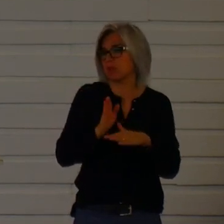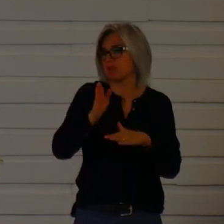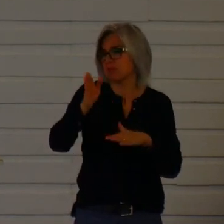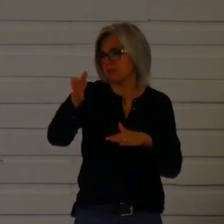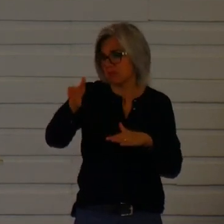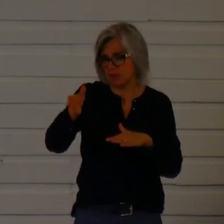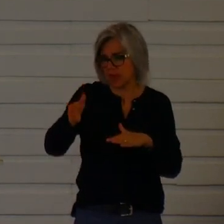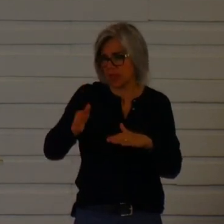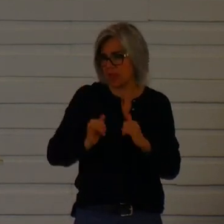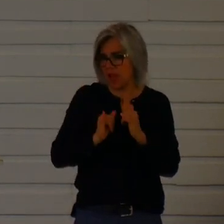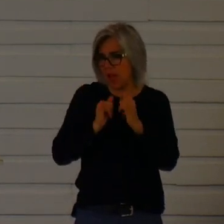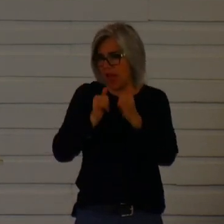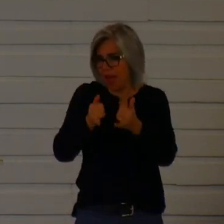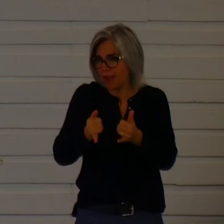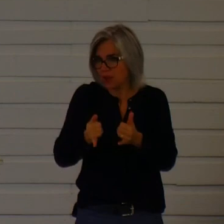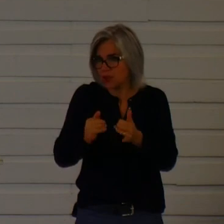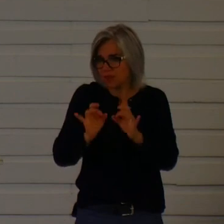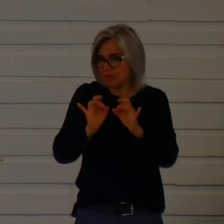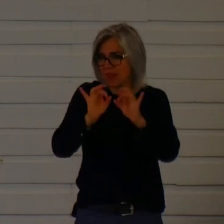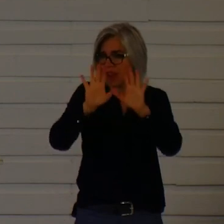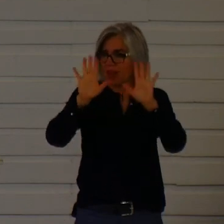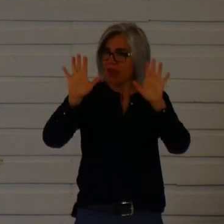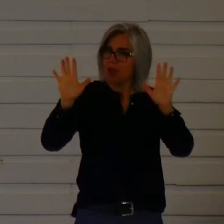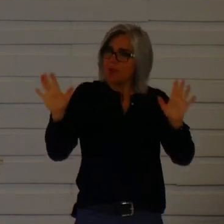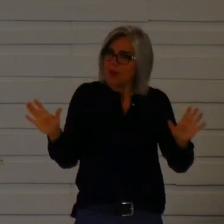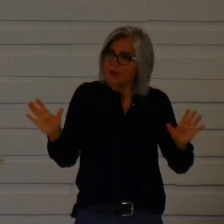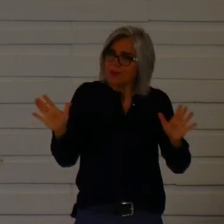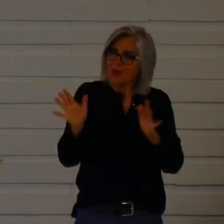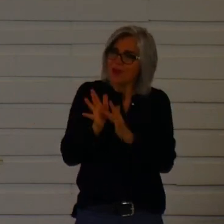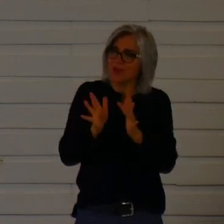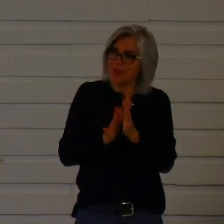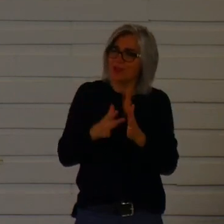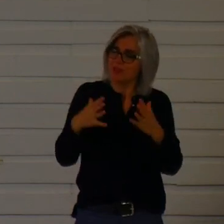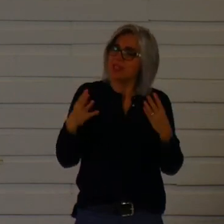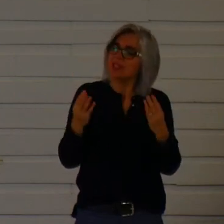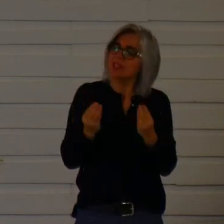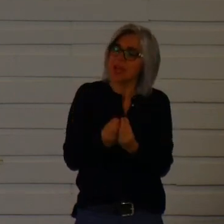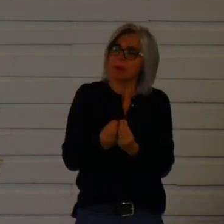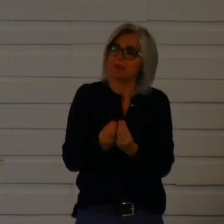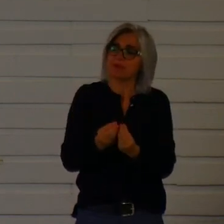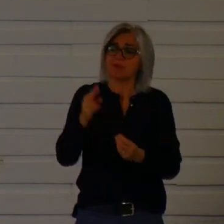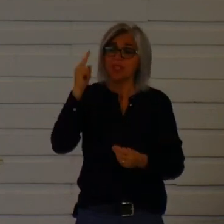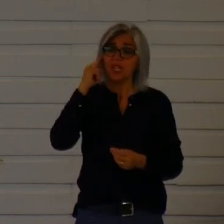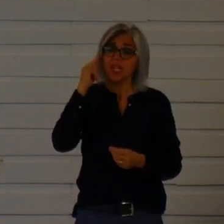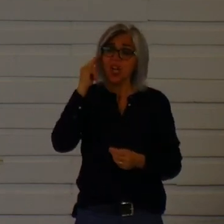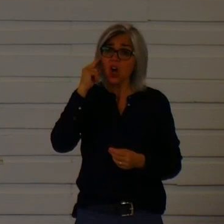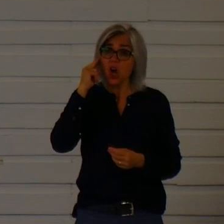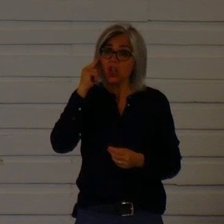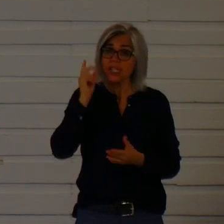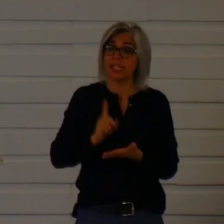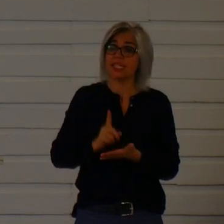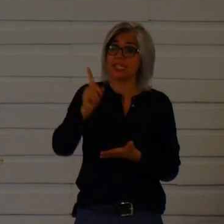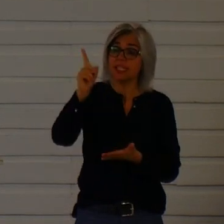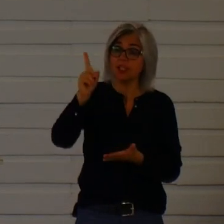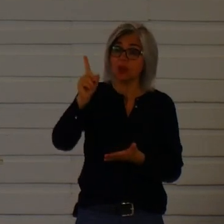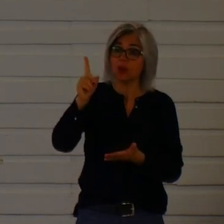delle situazioni. Perché ricordati, non lo dico io, ma lo dice la sua parola, non cade un capello, non cade una foglia, se